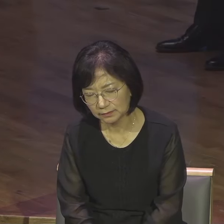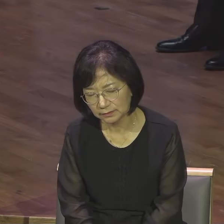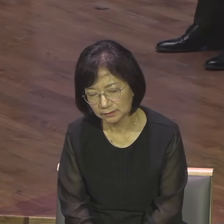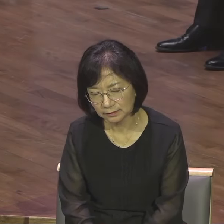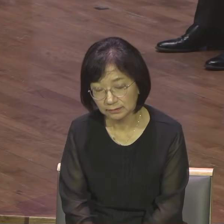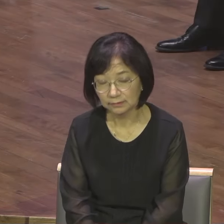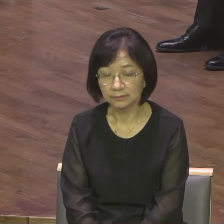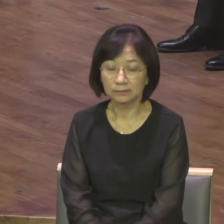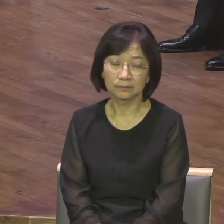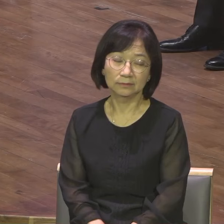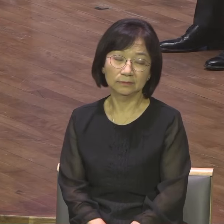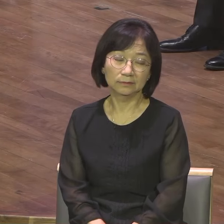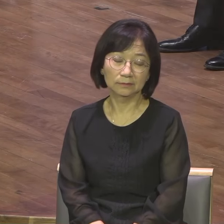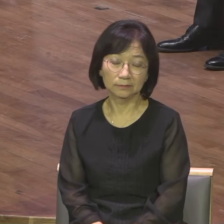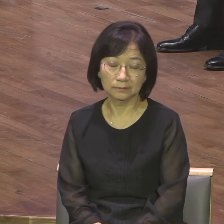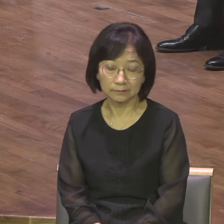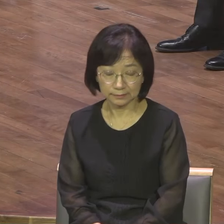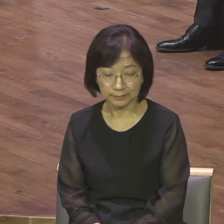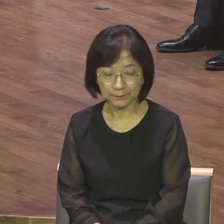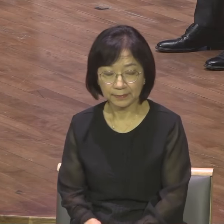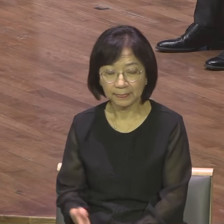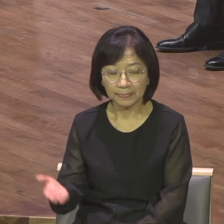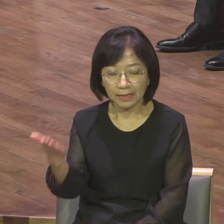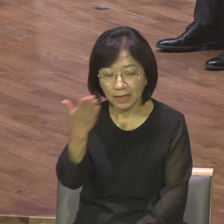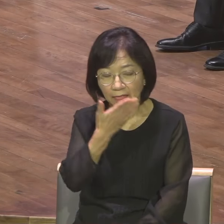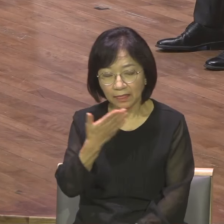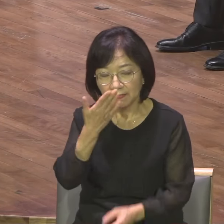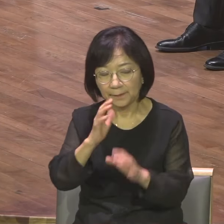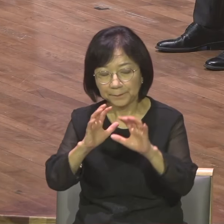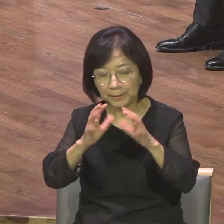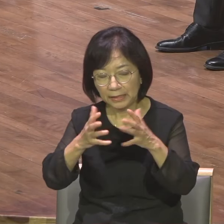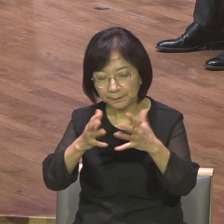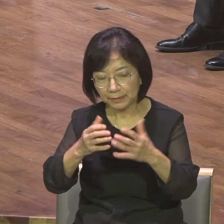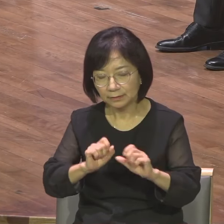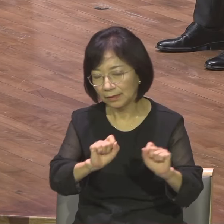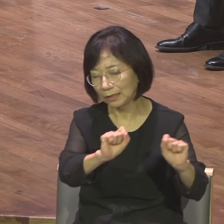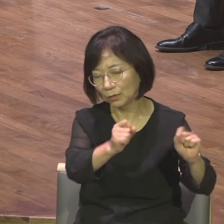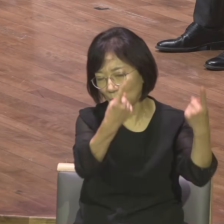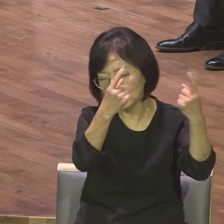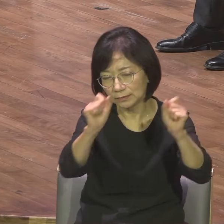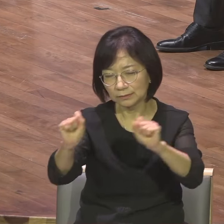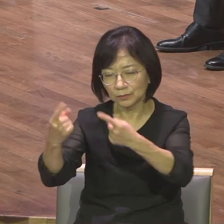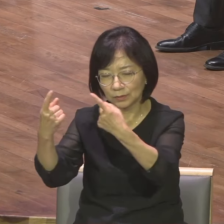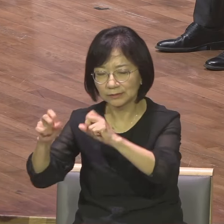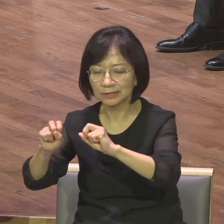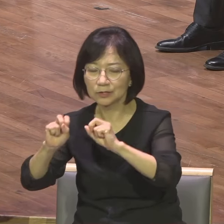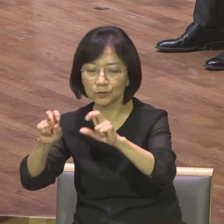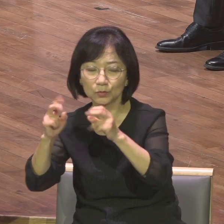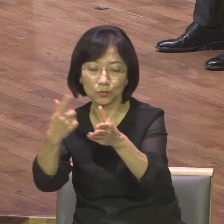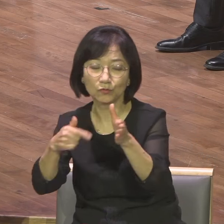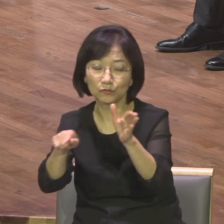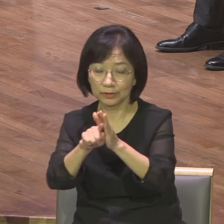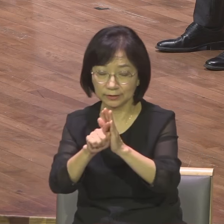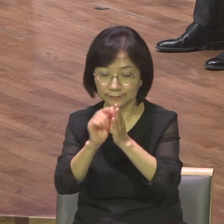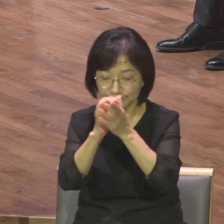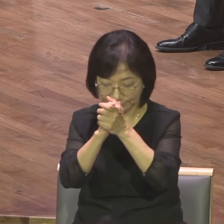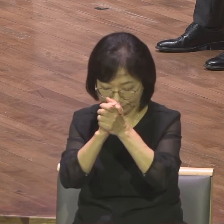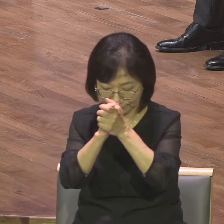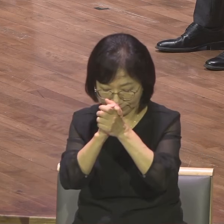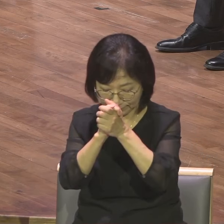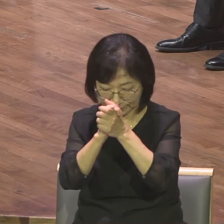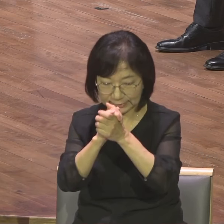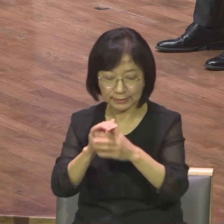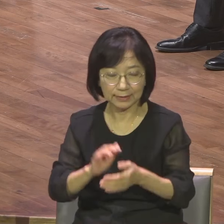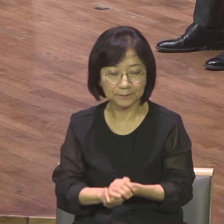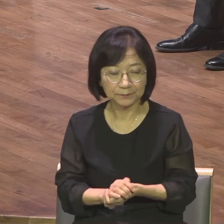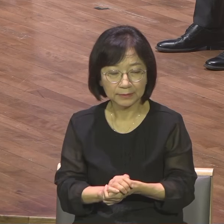계속해서 기도하겠습니다. 필리핀 멀티캠프를 위해 기도하겠습니다. 이들은 내일 돌아오지만 남아 계시는 선교사님들은 또 다른 영적